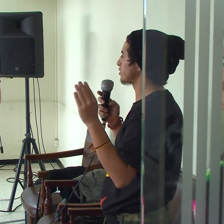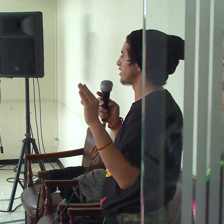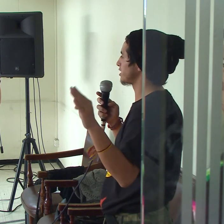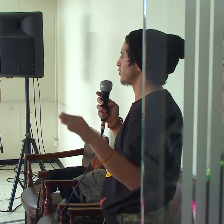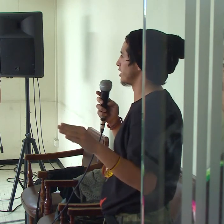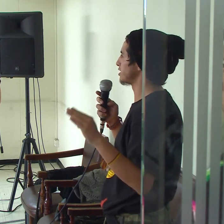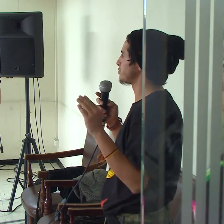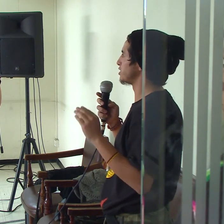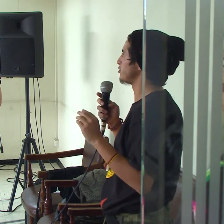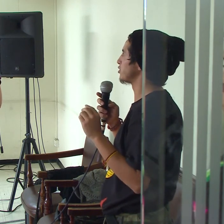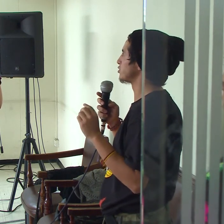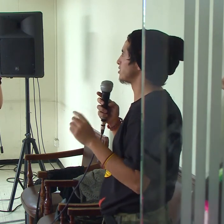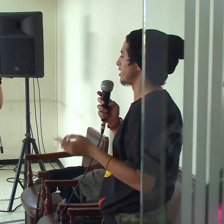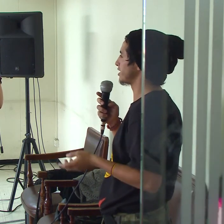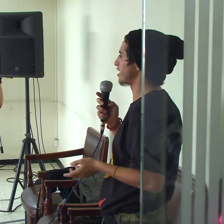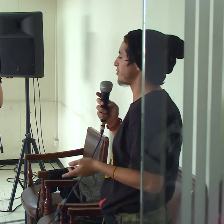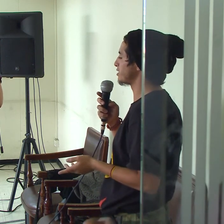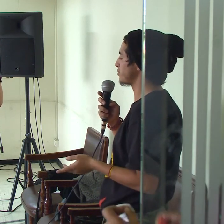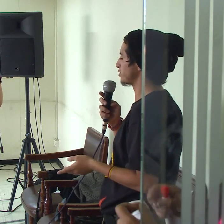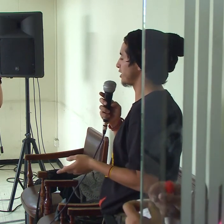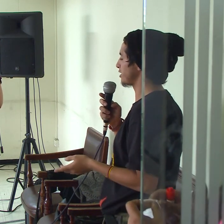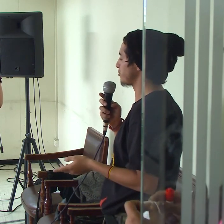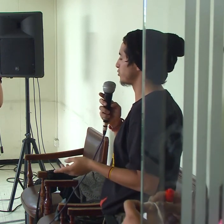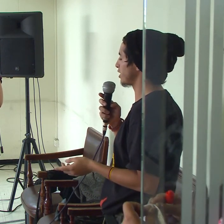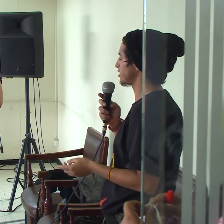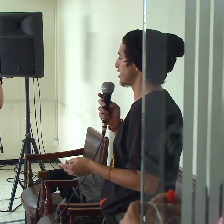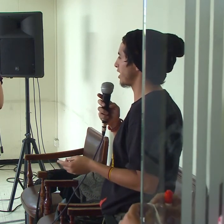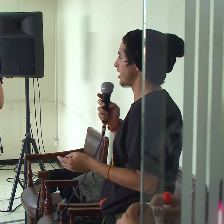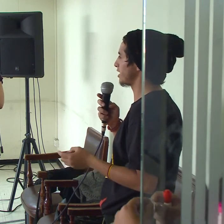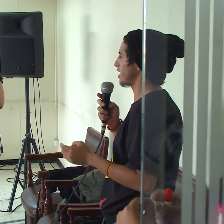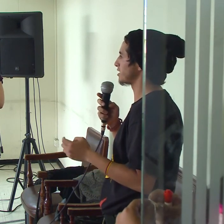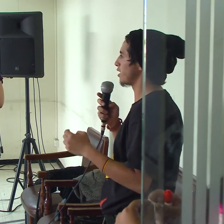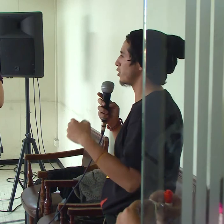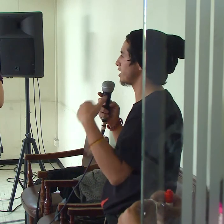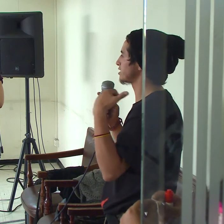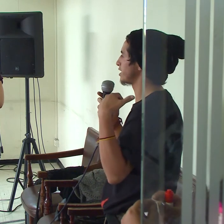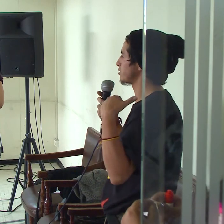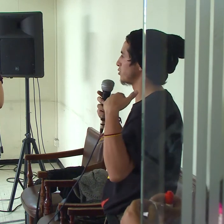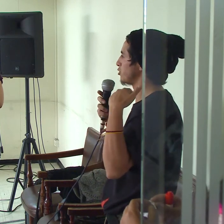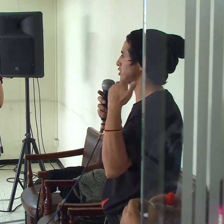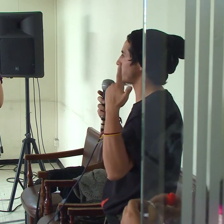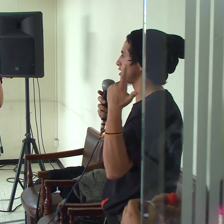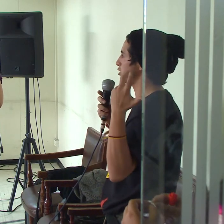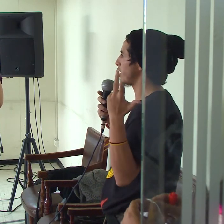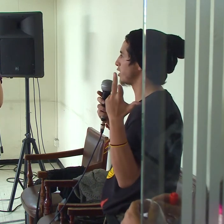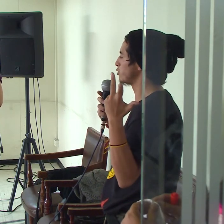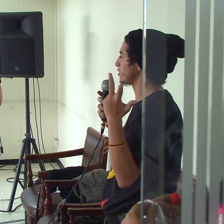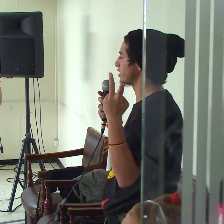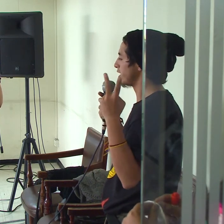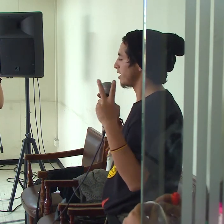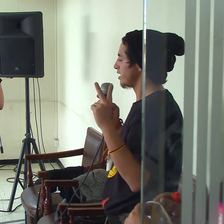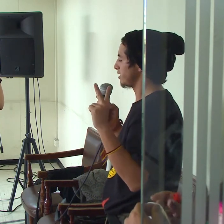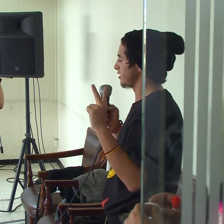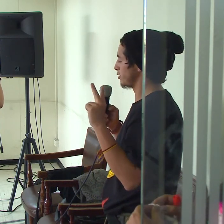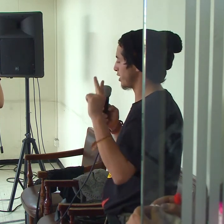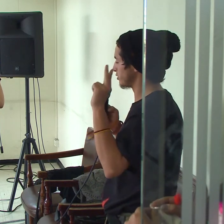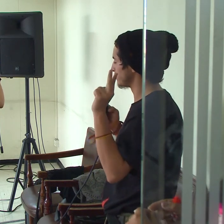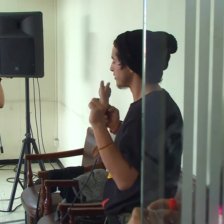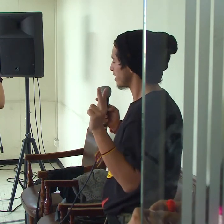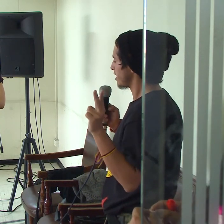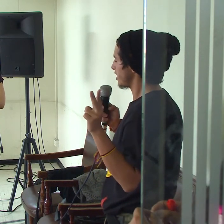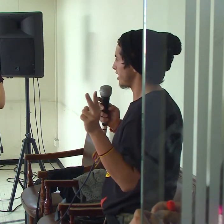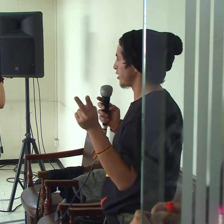apuntan hacia lugares específicos se dice que la más importante apunta hacia las abuelas que son monserrate y guadalupe y